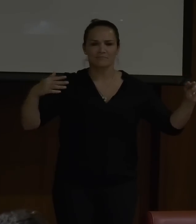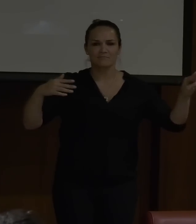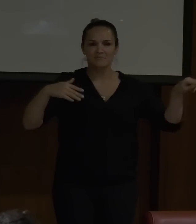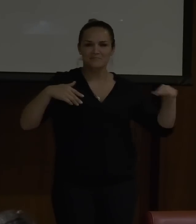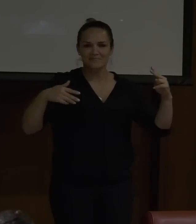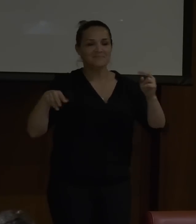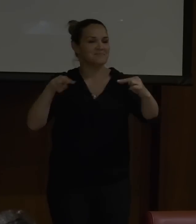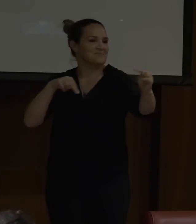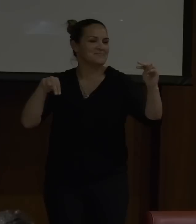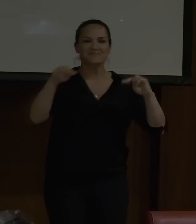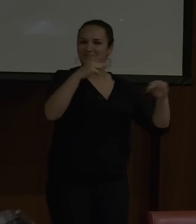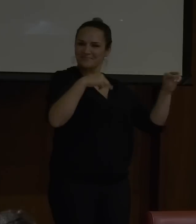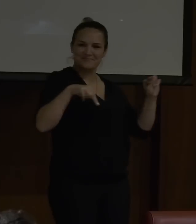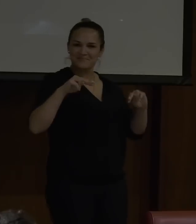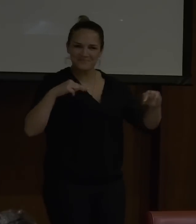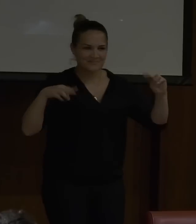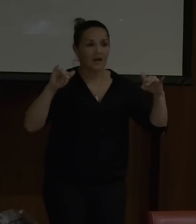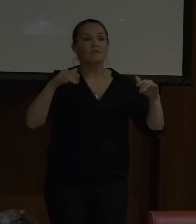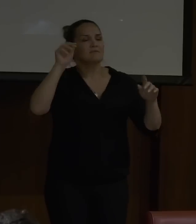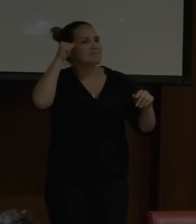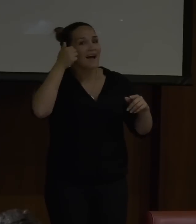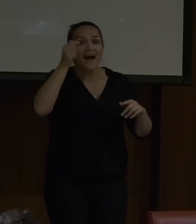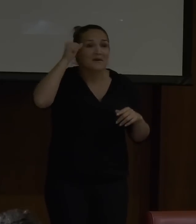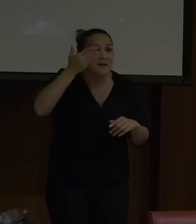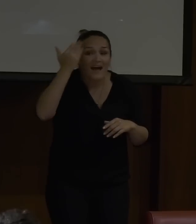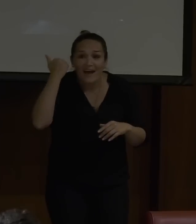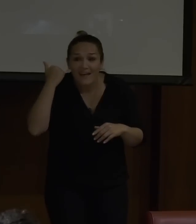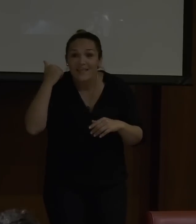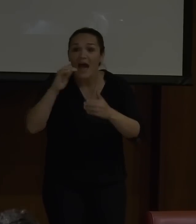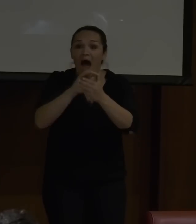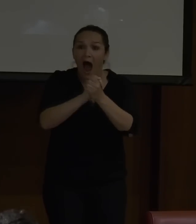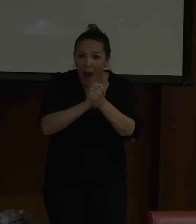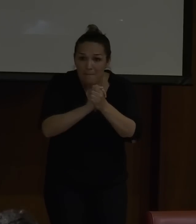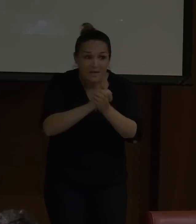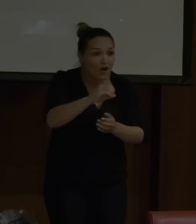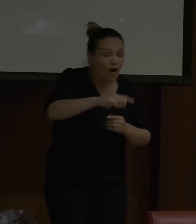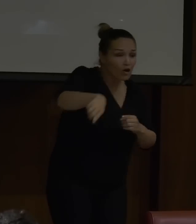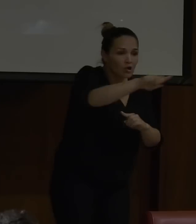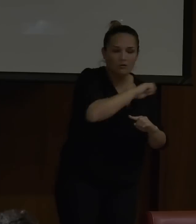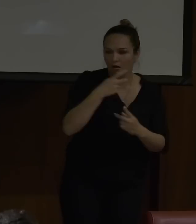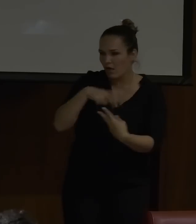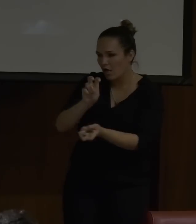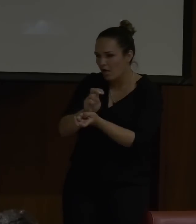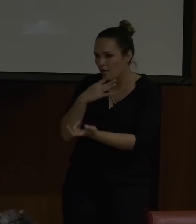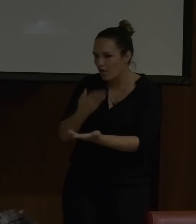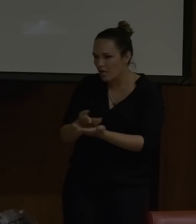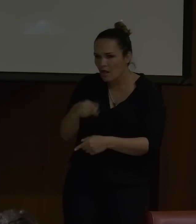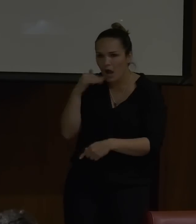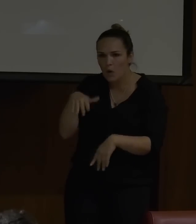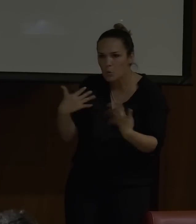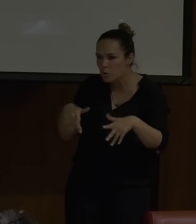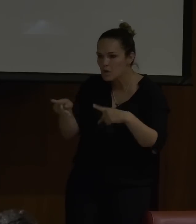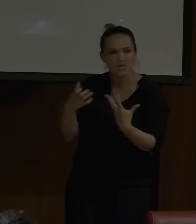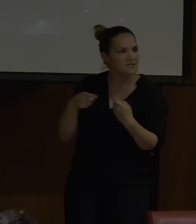con la muchacha, le recordó que varios de sus amigos habían quedado boquiabiertos al verla y hasta habían peleado entre ellos tratando